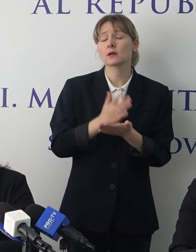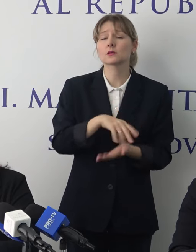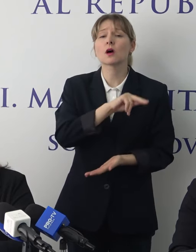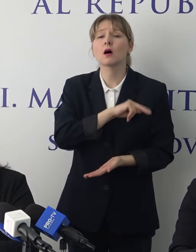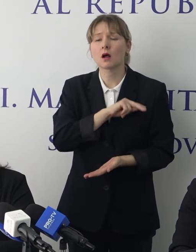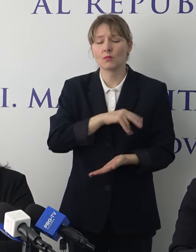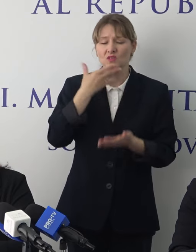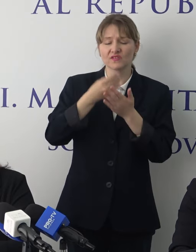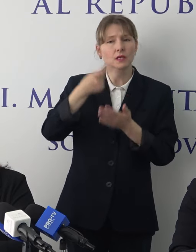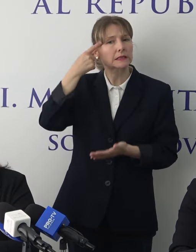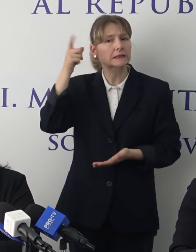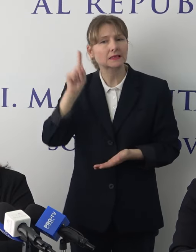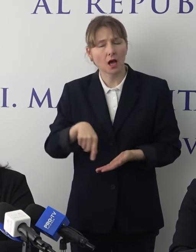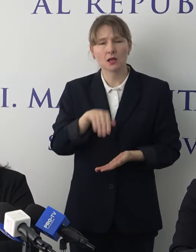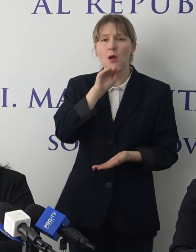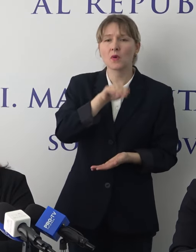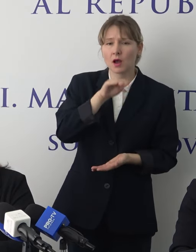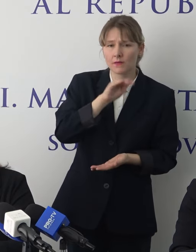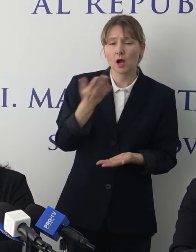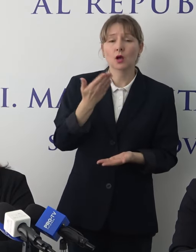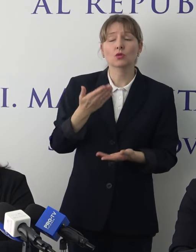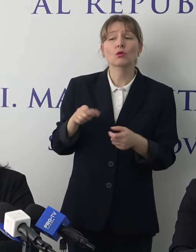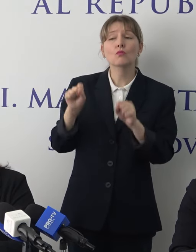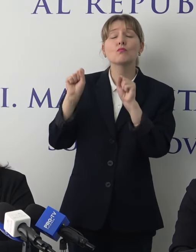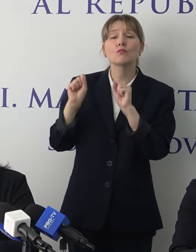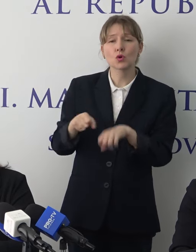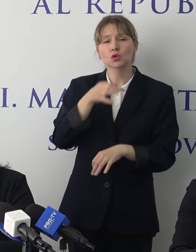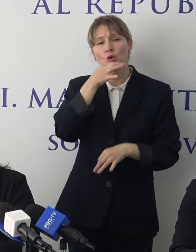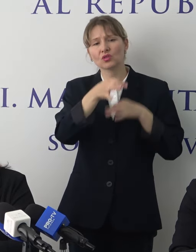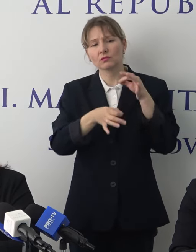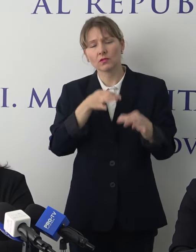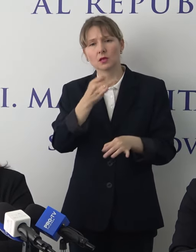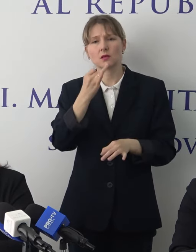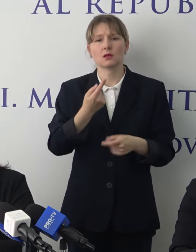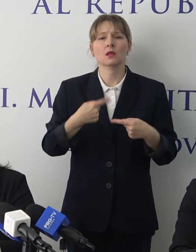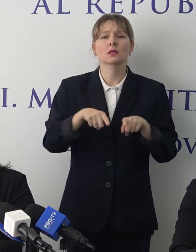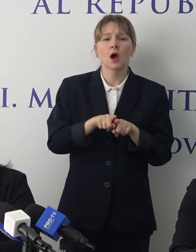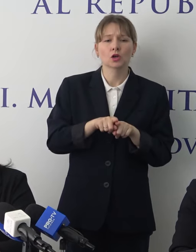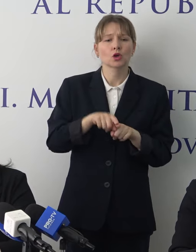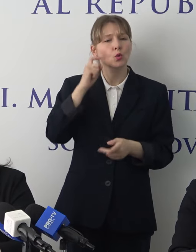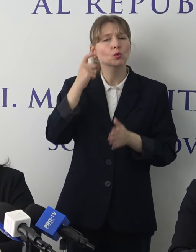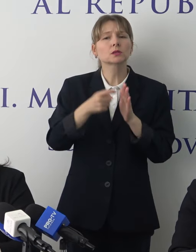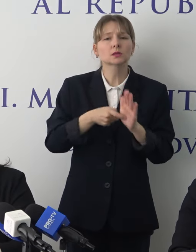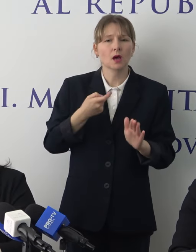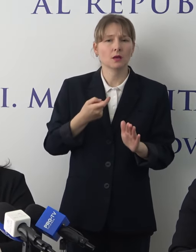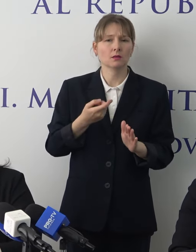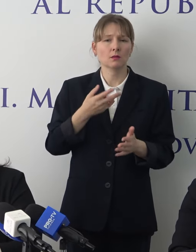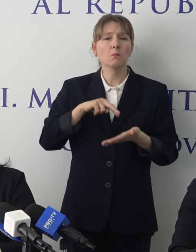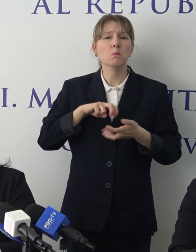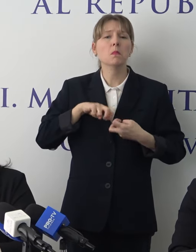de cunoștințe și de experiență care le permite să răspundă, să abordeze acele necesități complexe ale